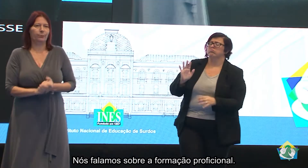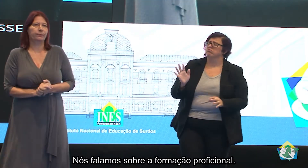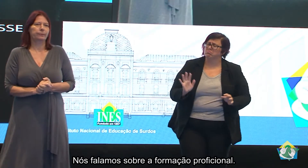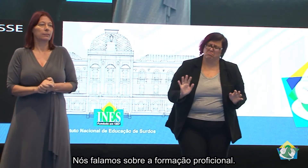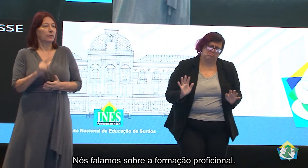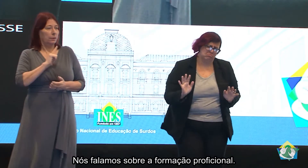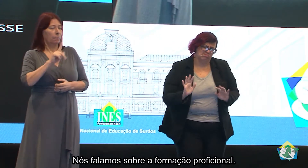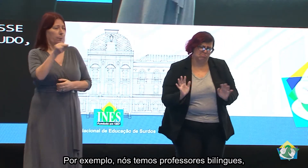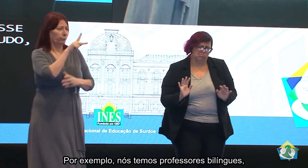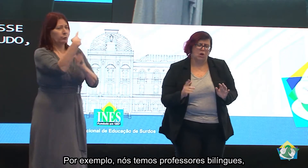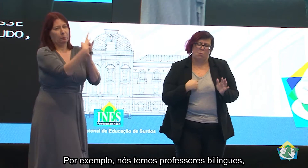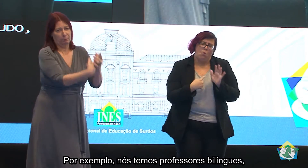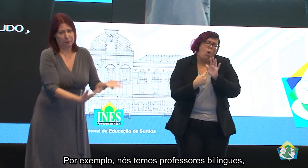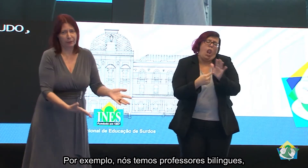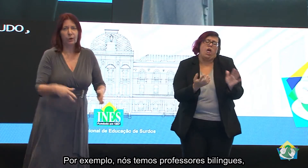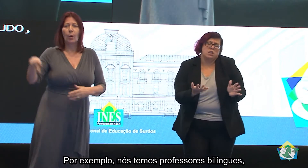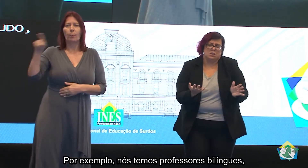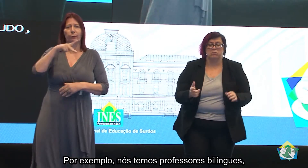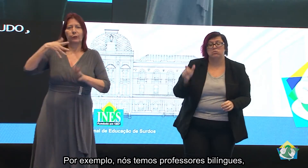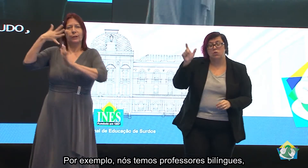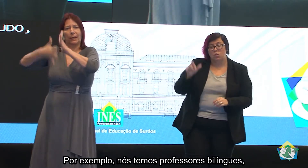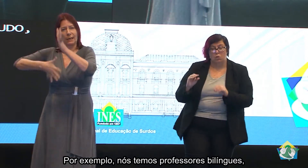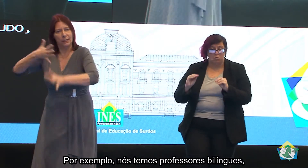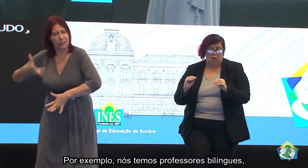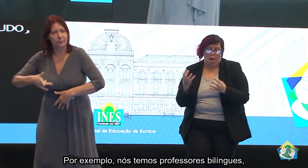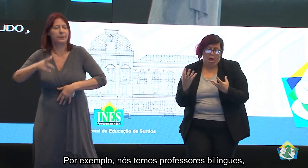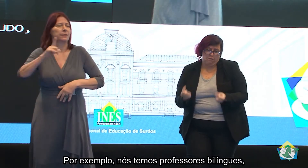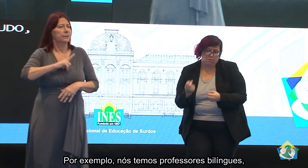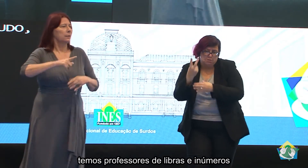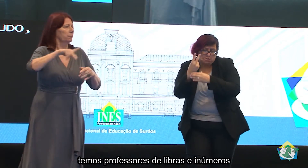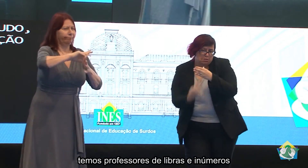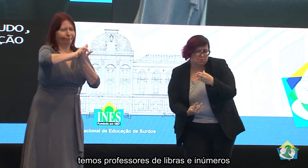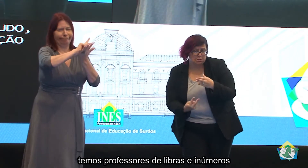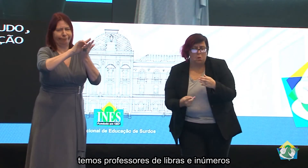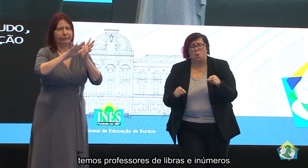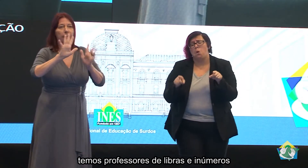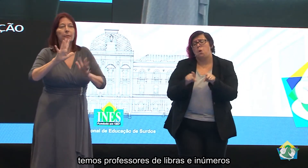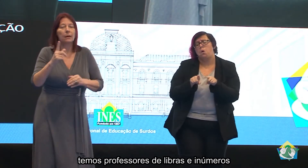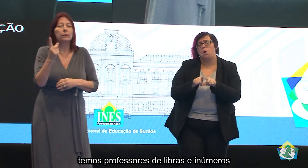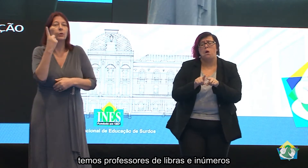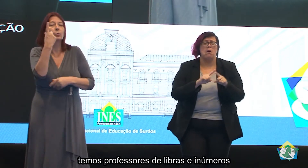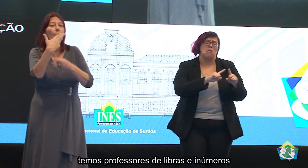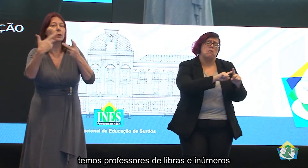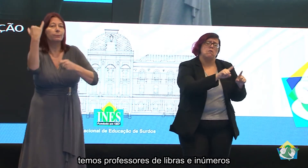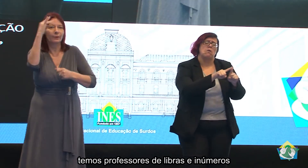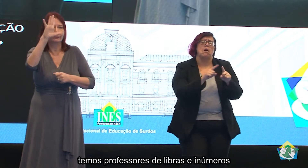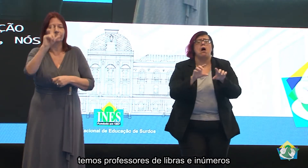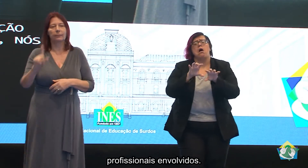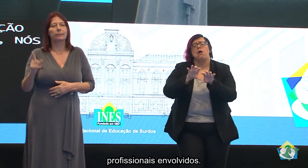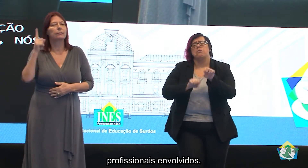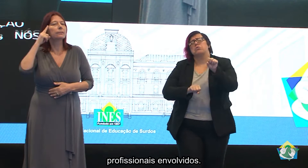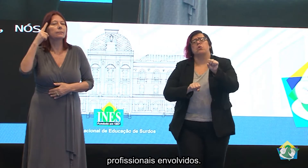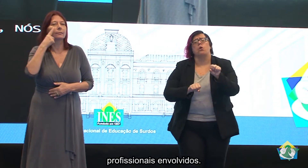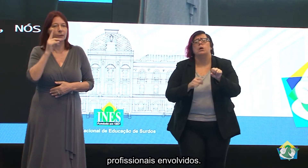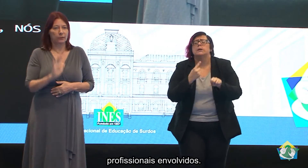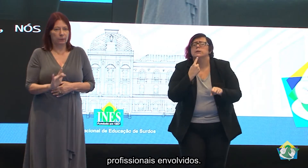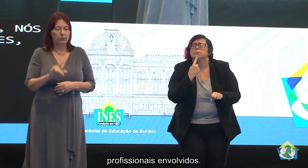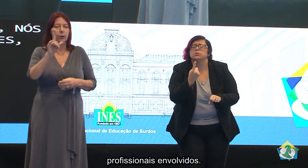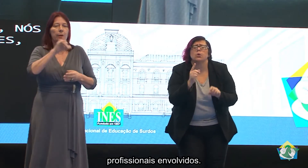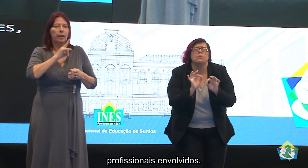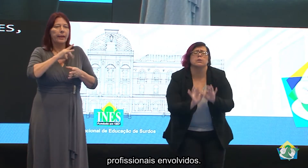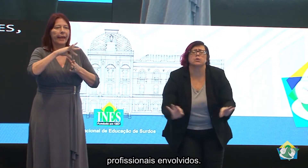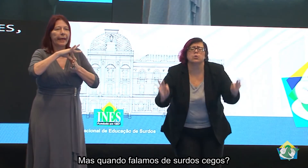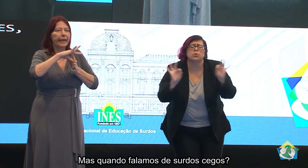formação profissional, por exemplo. Nós temos professores bilíngues, temos professores de Libras, temos inúmeros profissionais